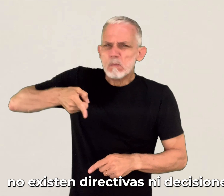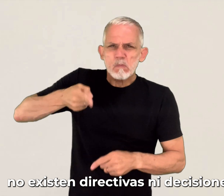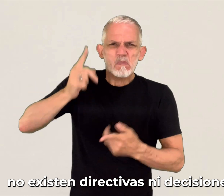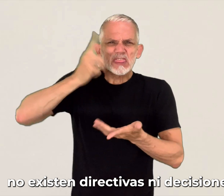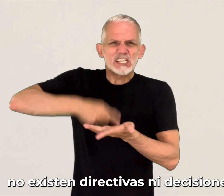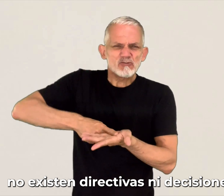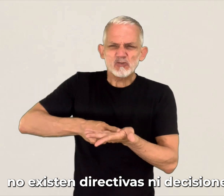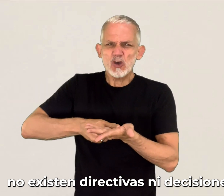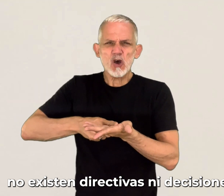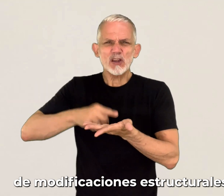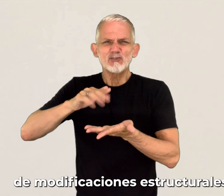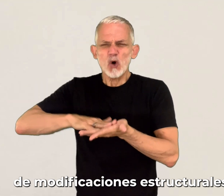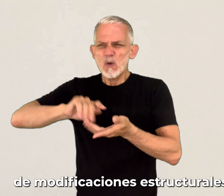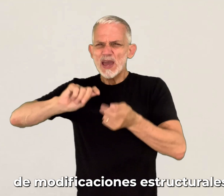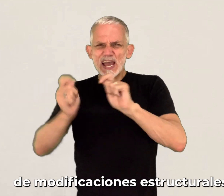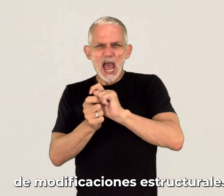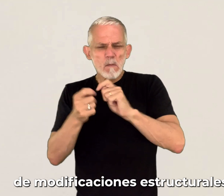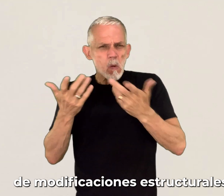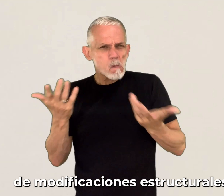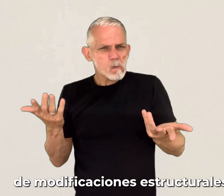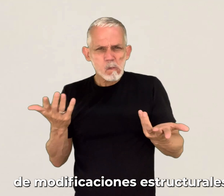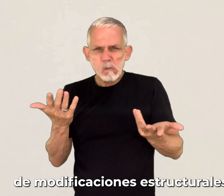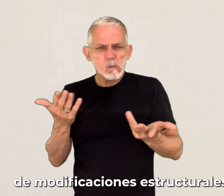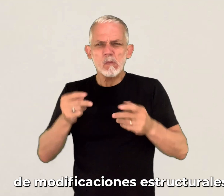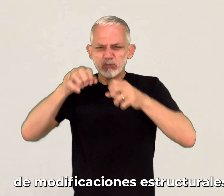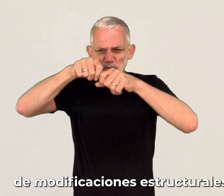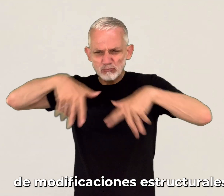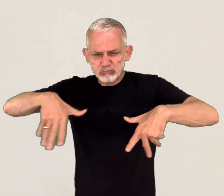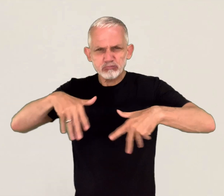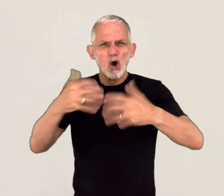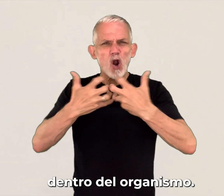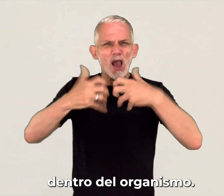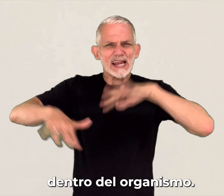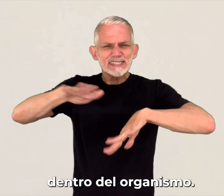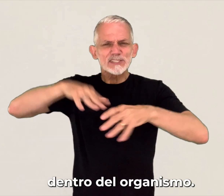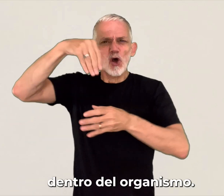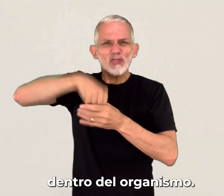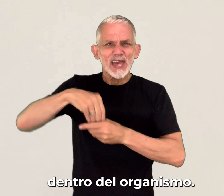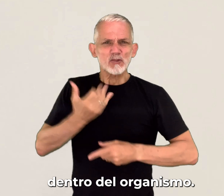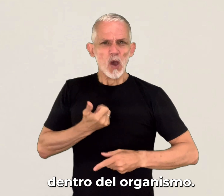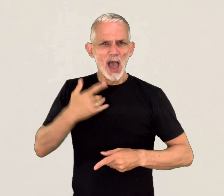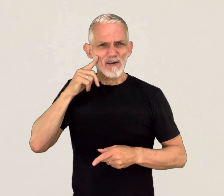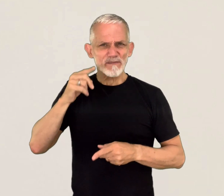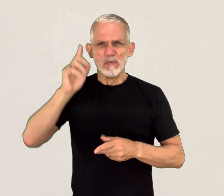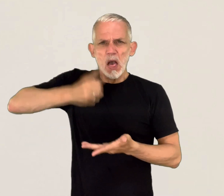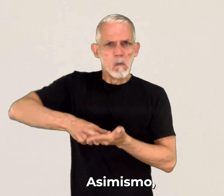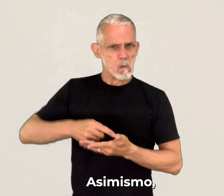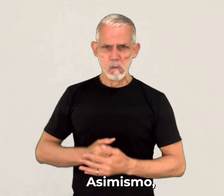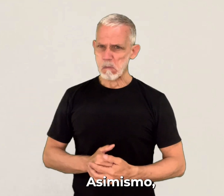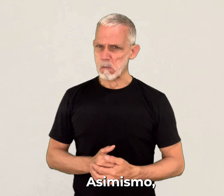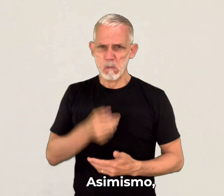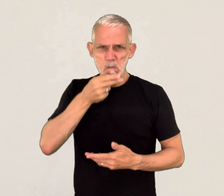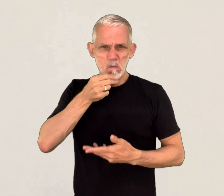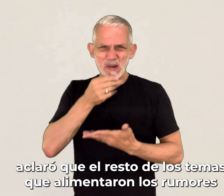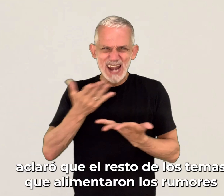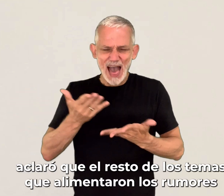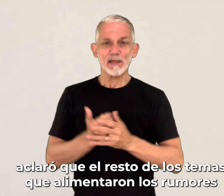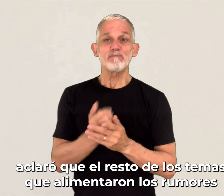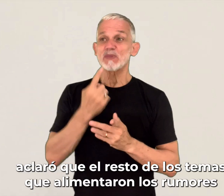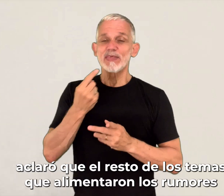directivas ni decisiones de modificaciones estructurales dentro del organismo Asimismo